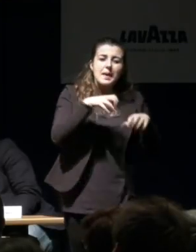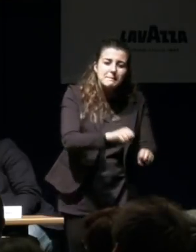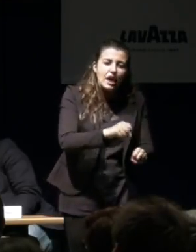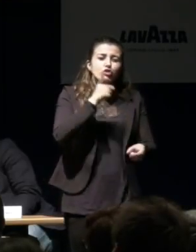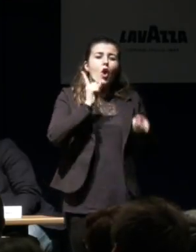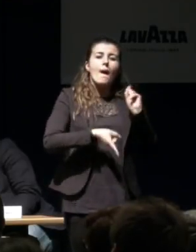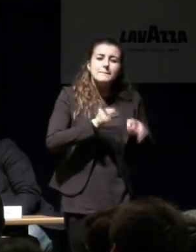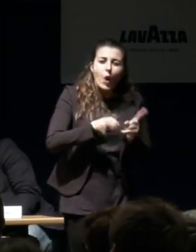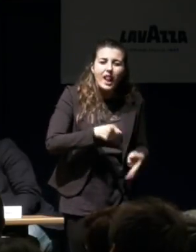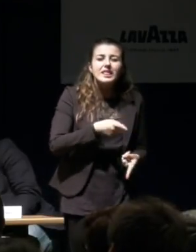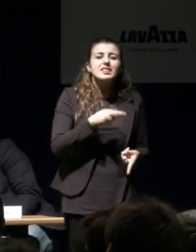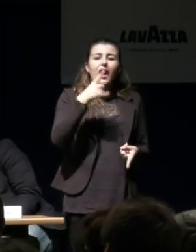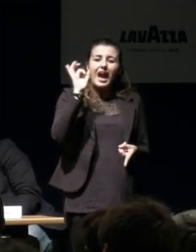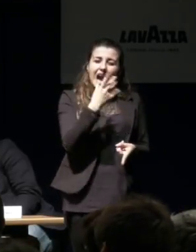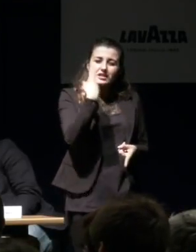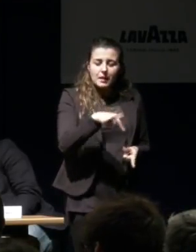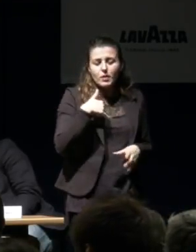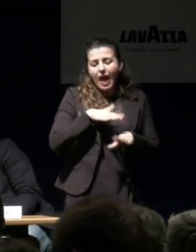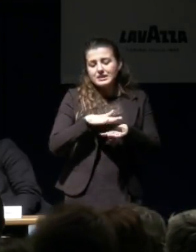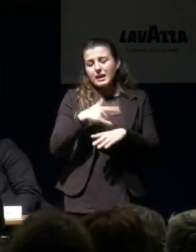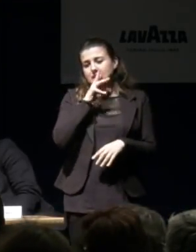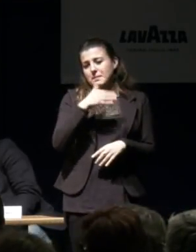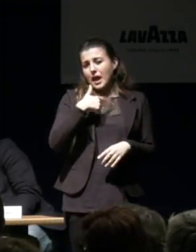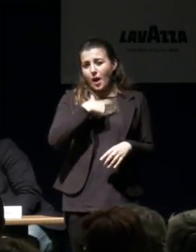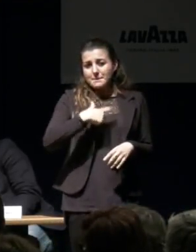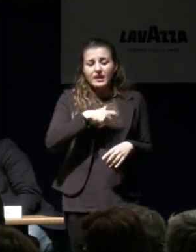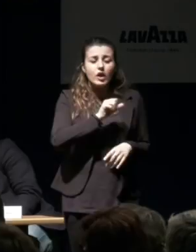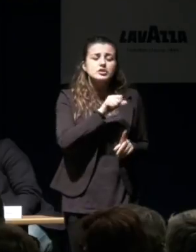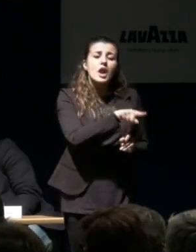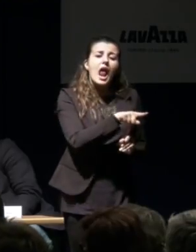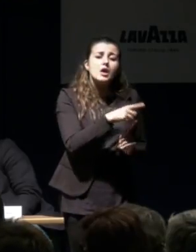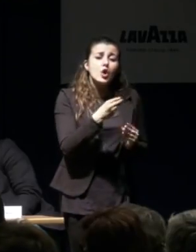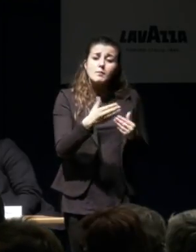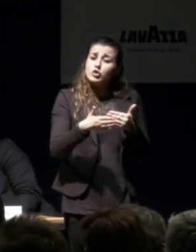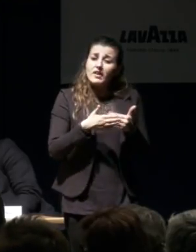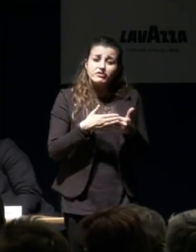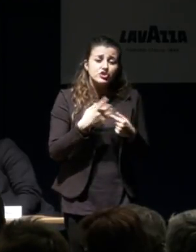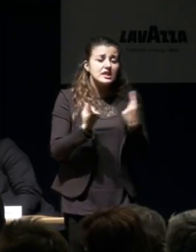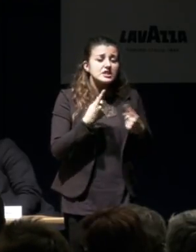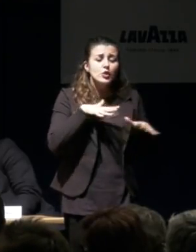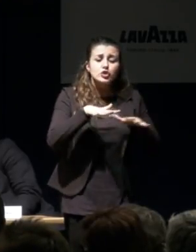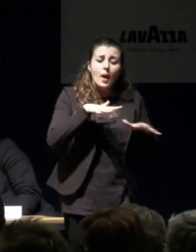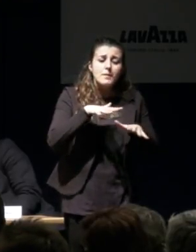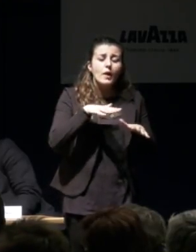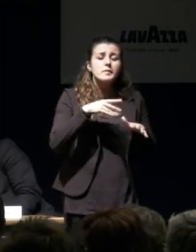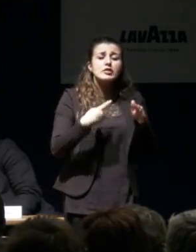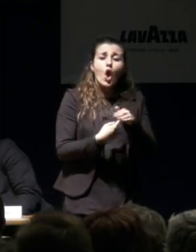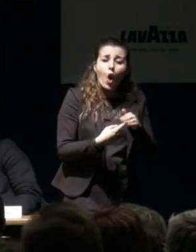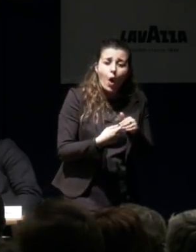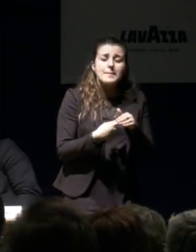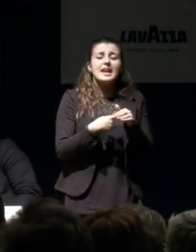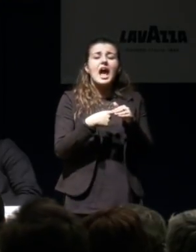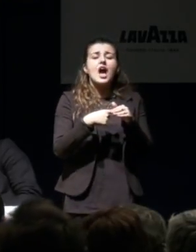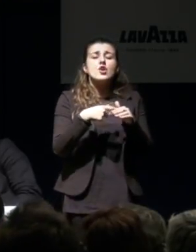in quel caso questo e lo dico anche per esperienza personale alessandro è stato molto vicino al movimento operaio sindacato che partiti della sinistra e così